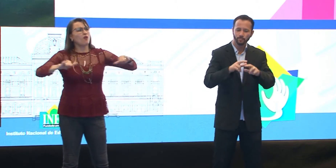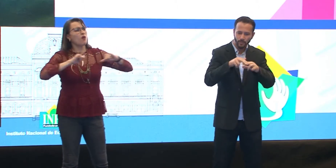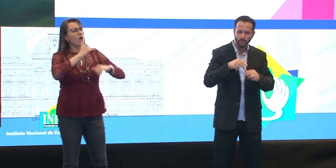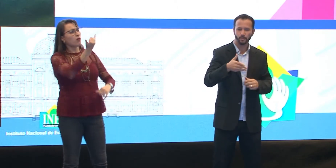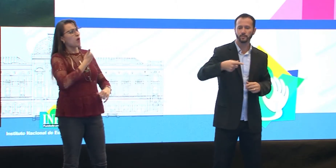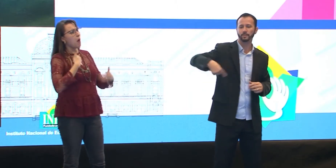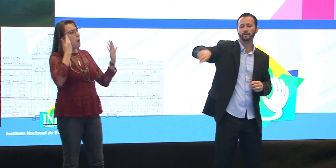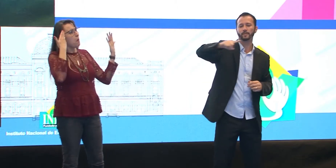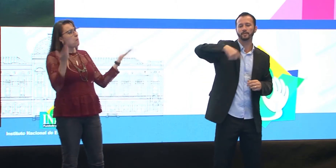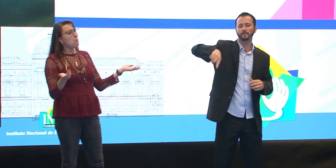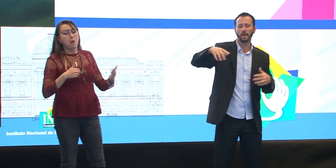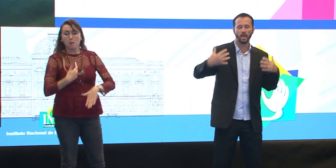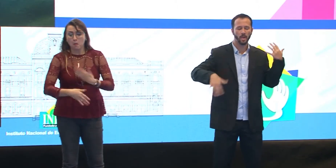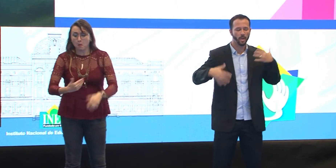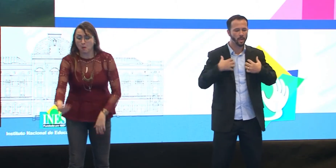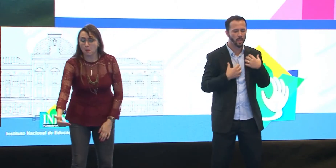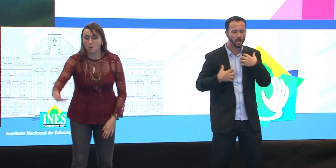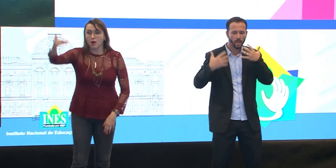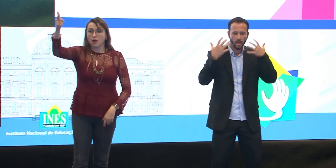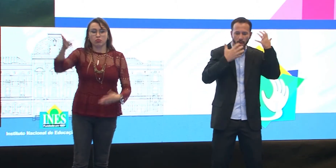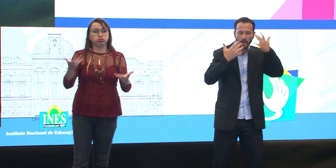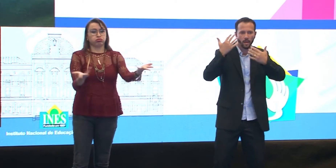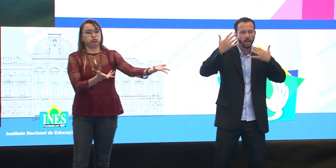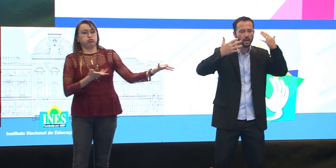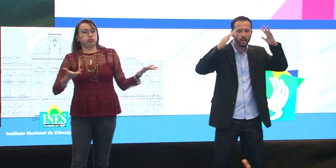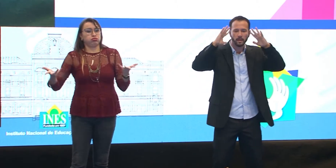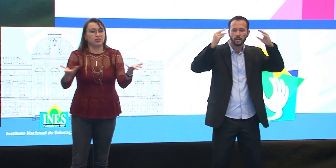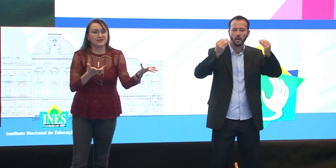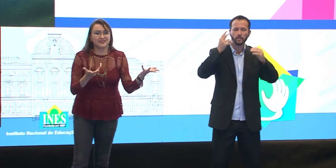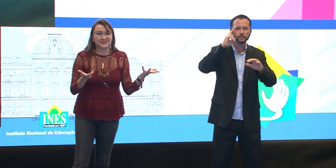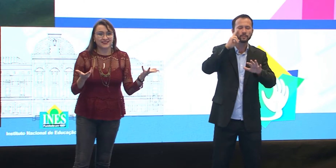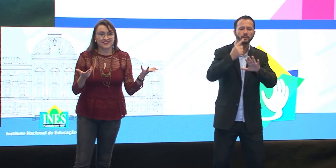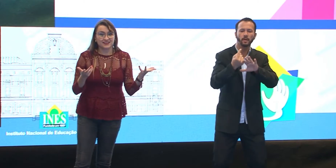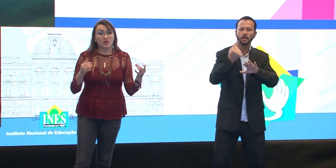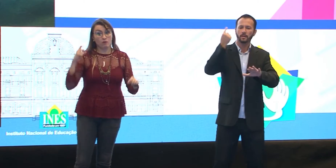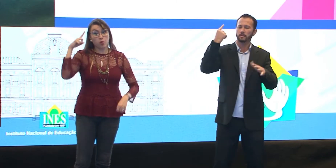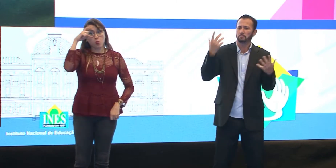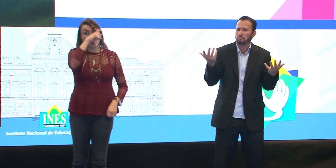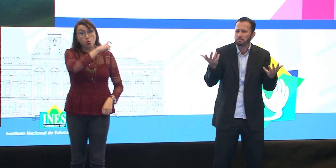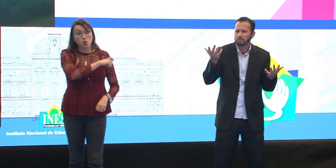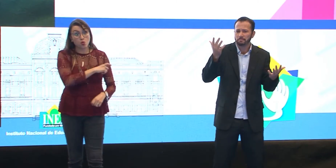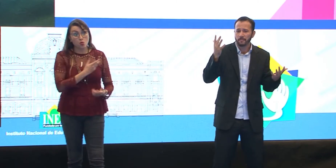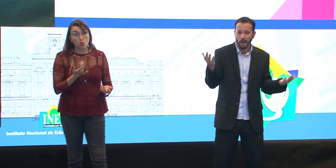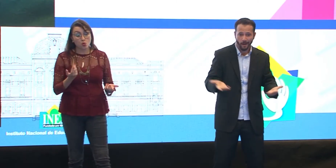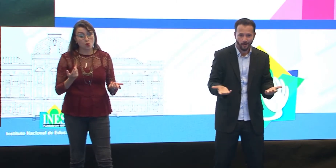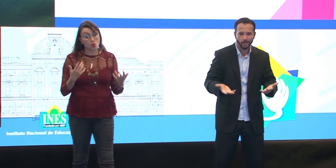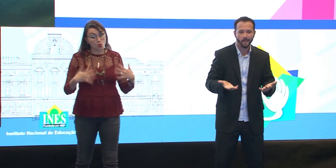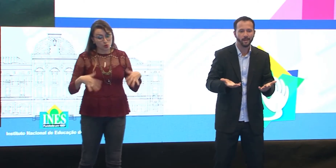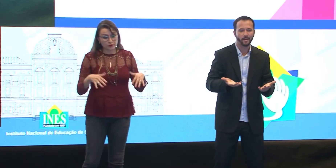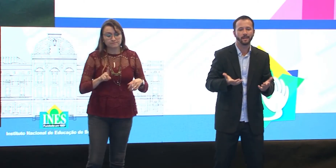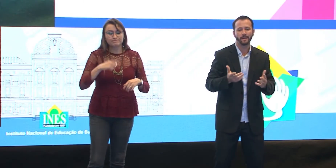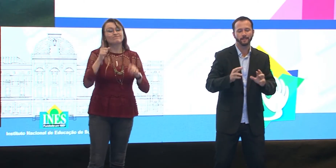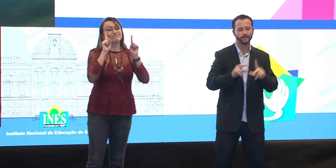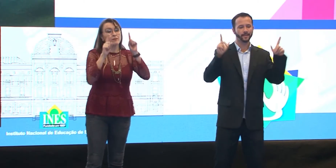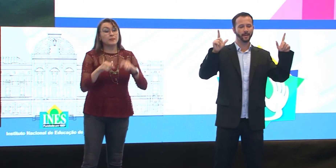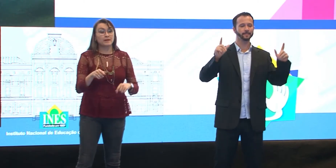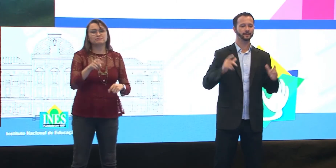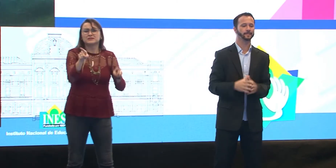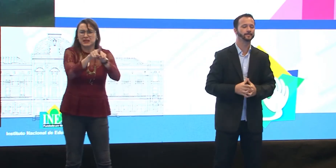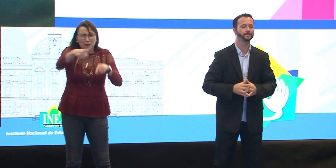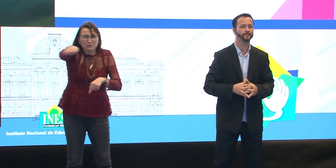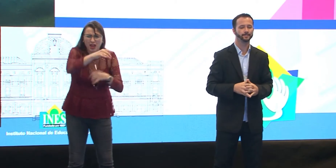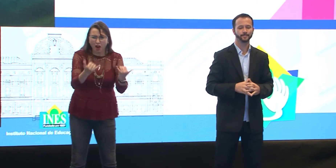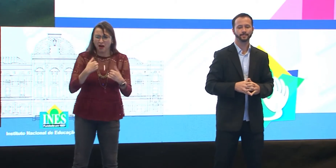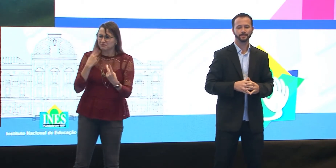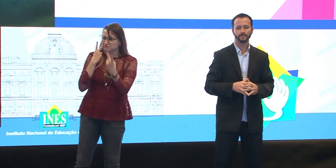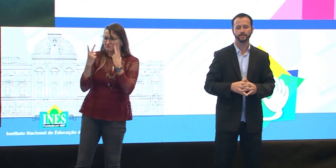As famílias, elas não têm nenhum tipo também de conhecimento a respeito de seus filhos ao saberem que eles são